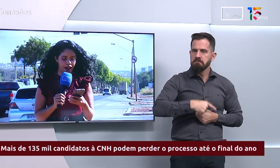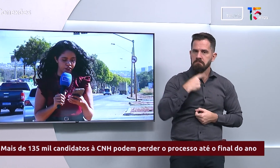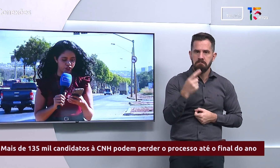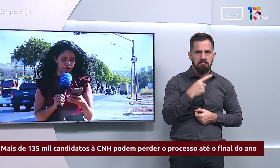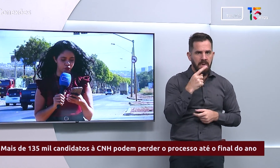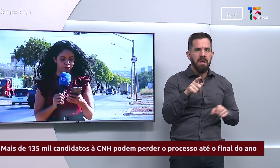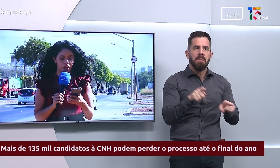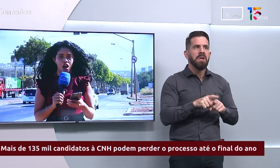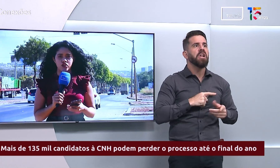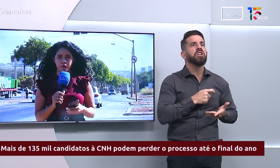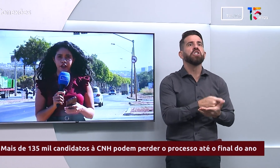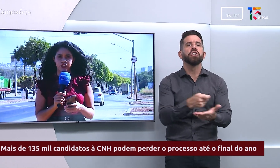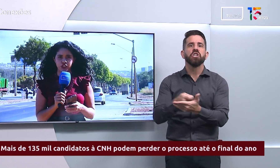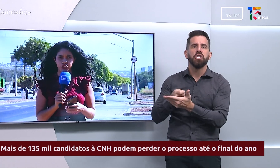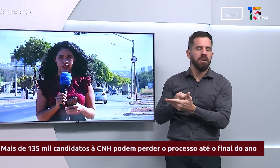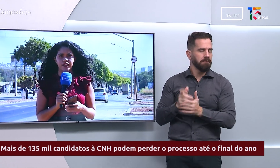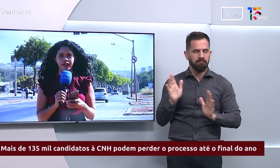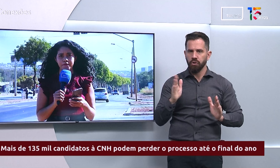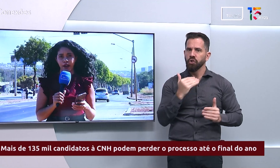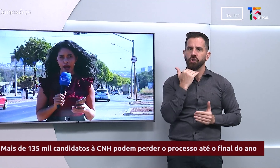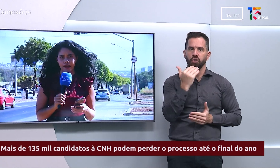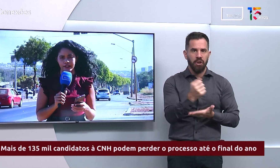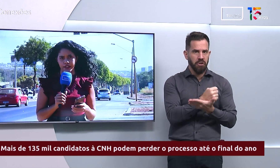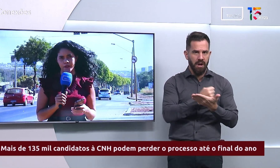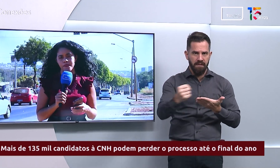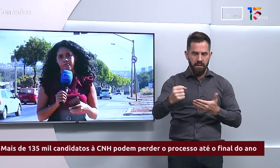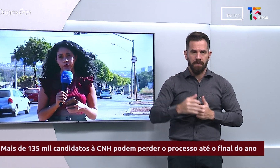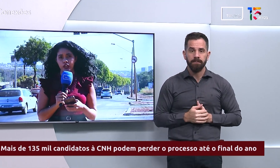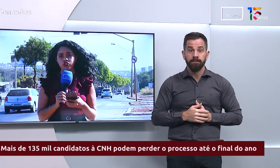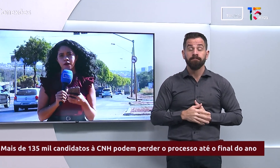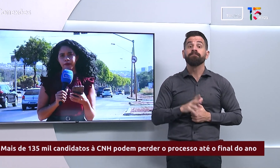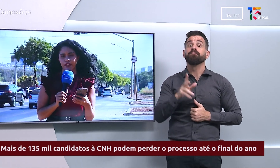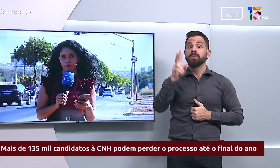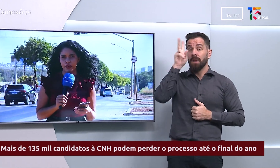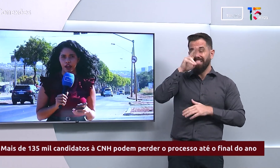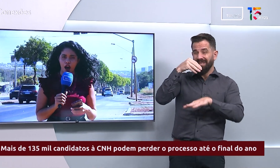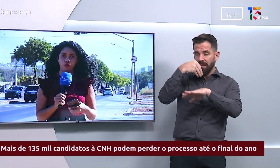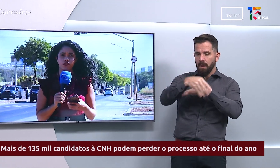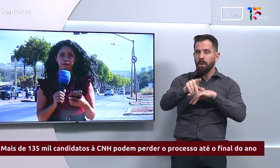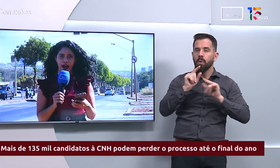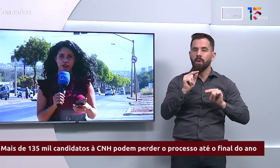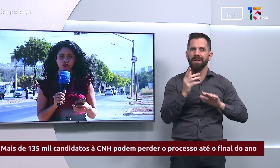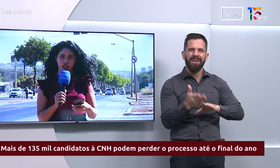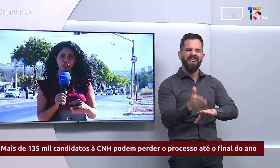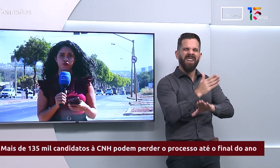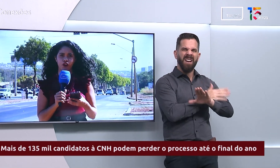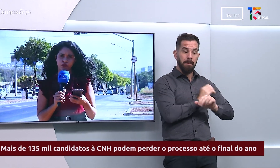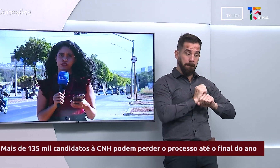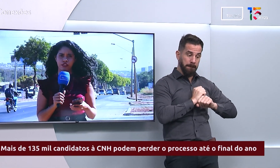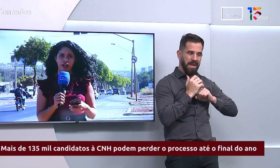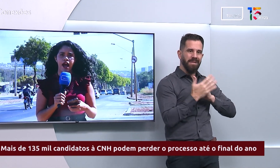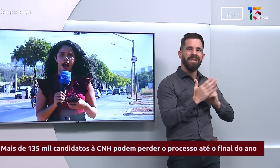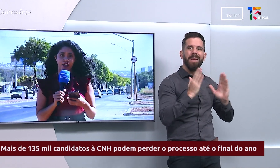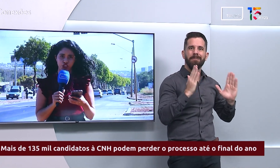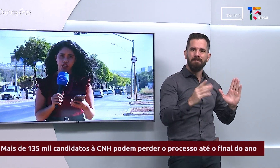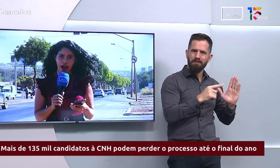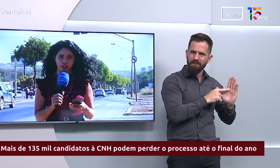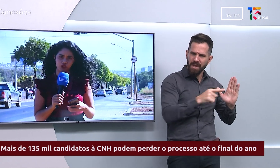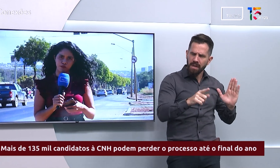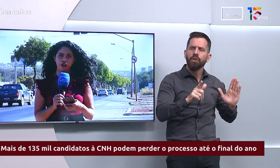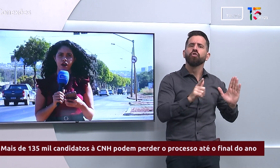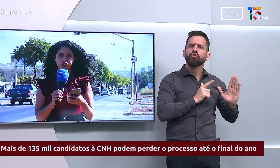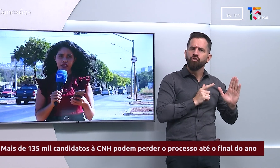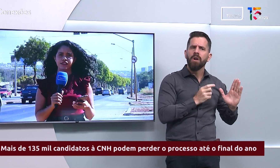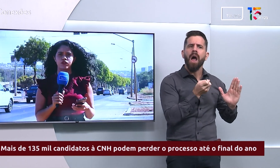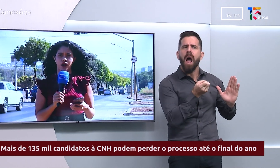nenhuma taxa, viu? Só para a gente lembrar aí, durante a pandemia, alguns prazos eles foram sim